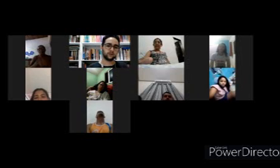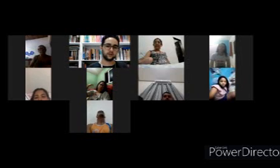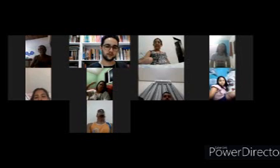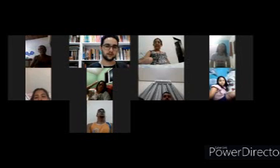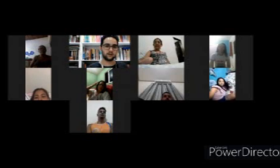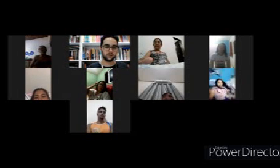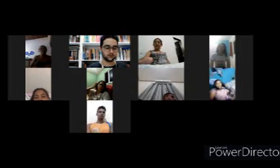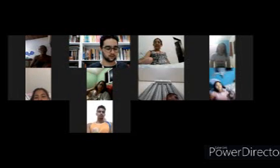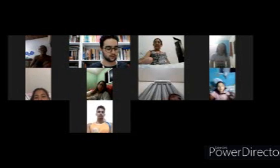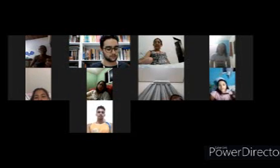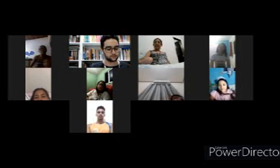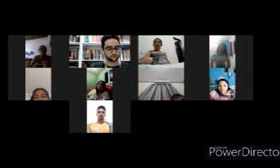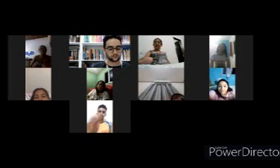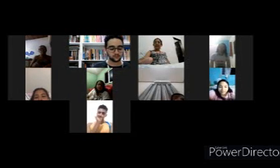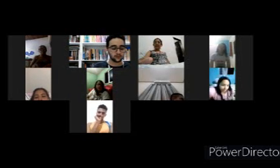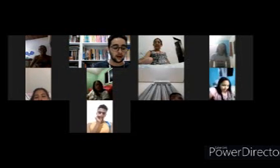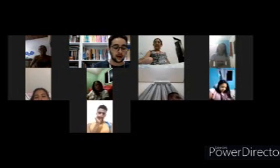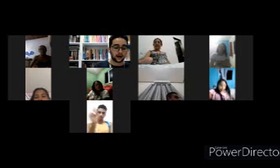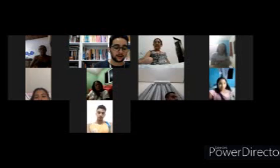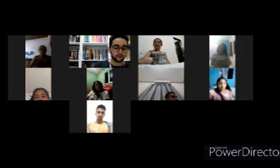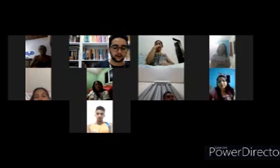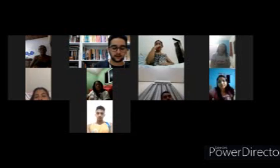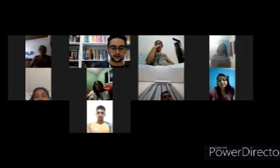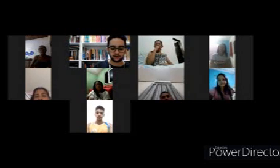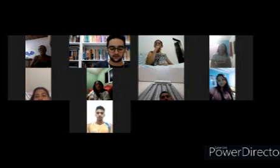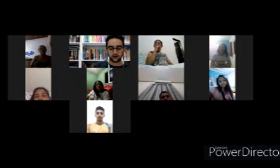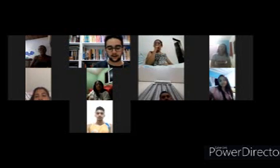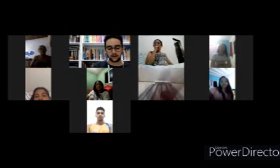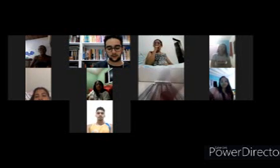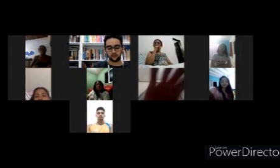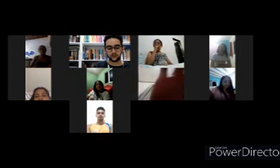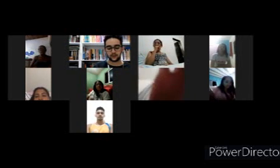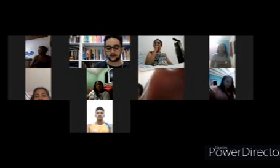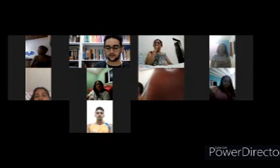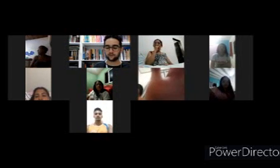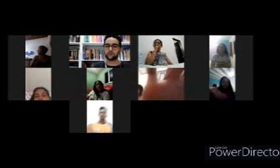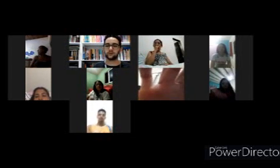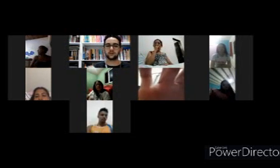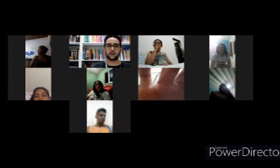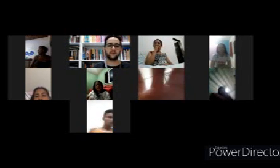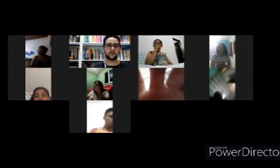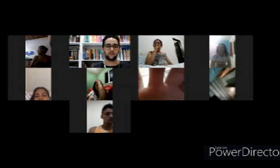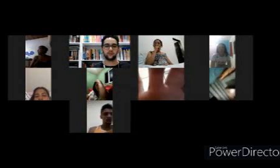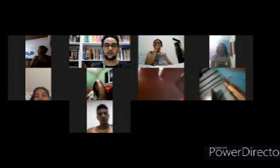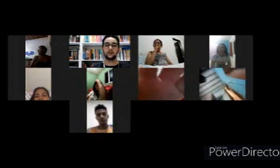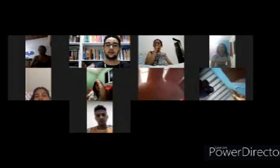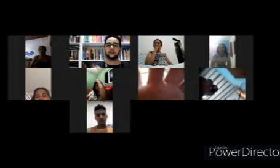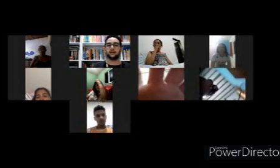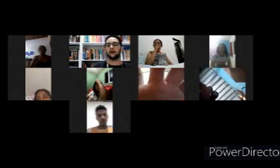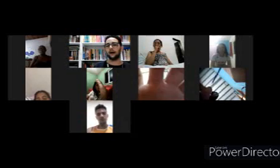vocês fazerem sozinhos. Aí também teve a dos sinais avulsos, das palavras avulsas, que